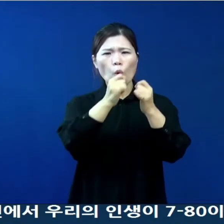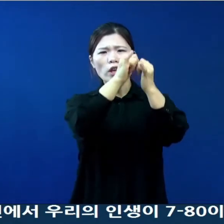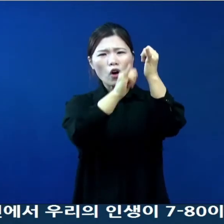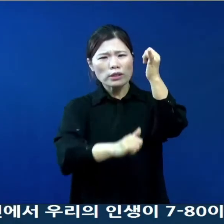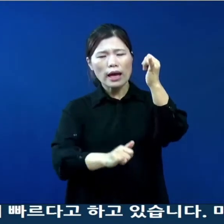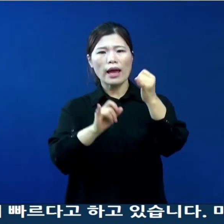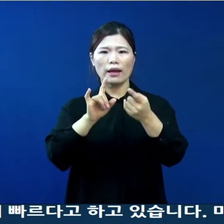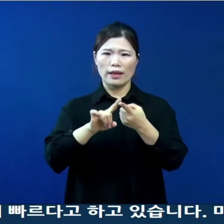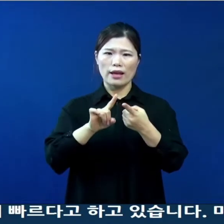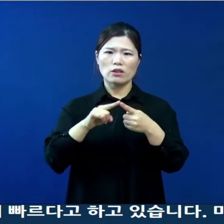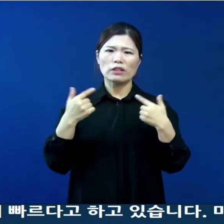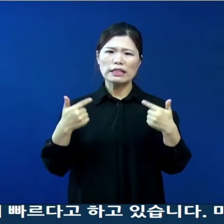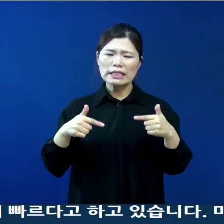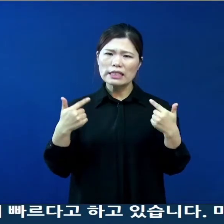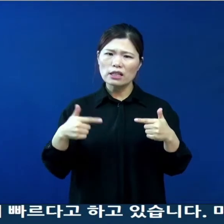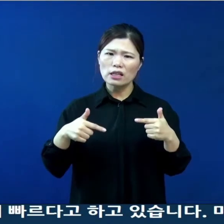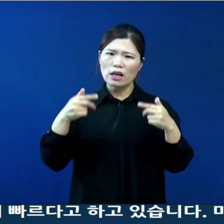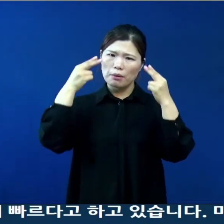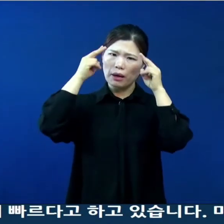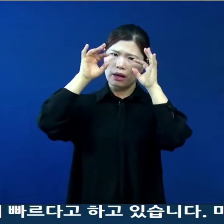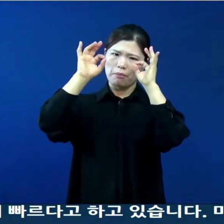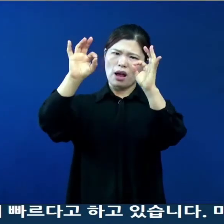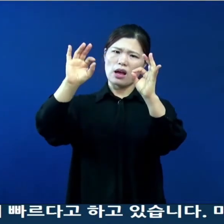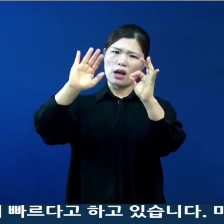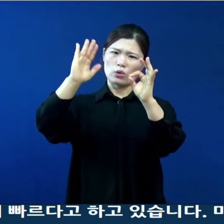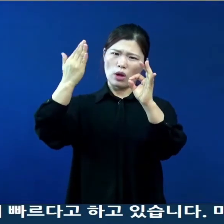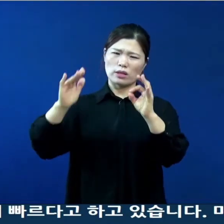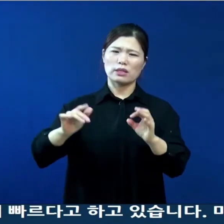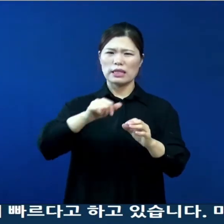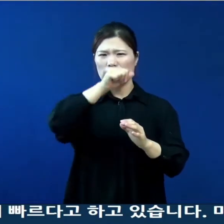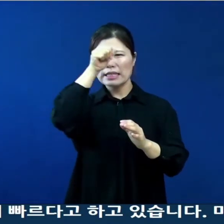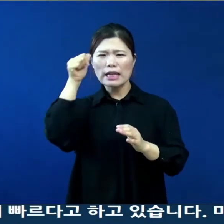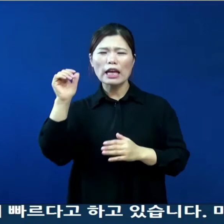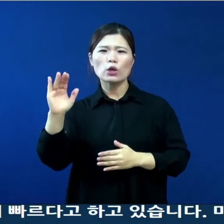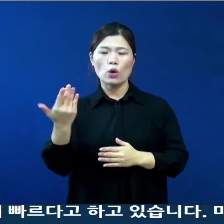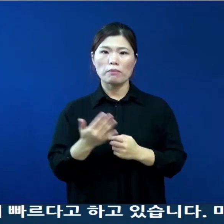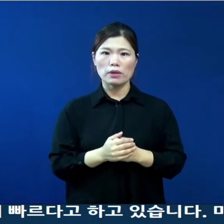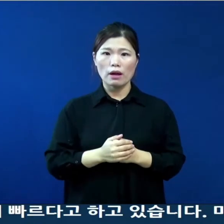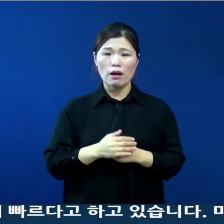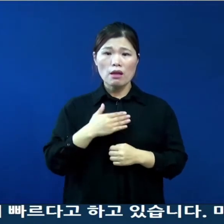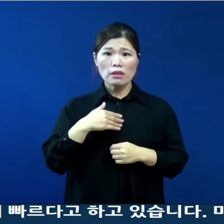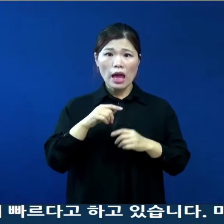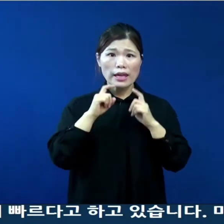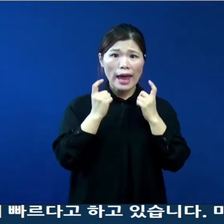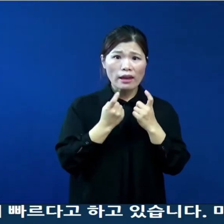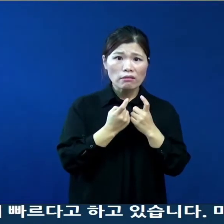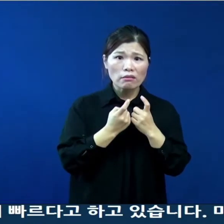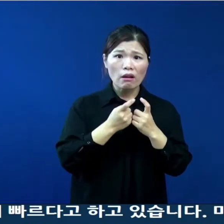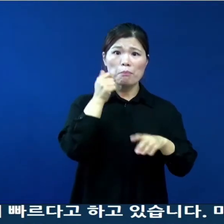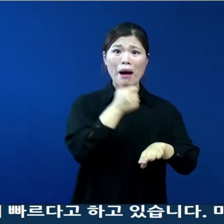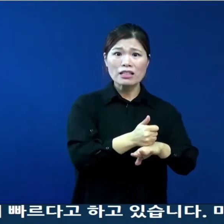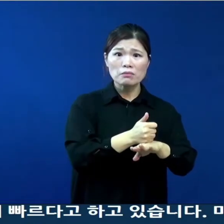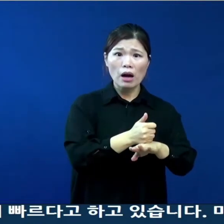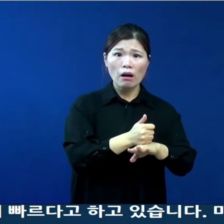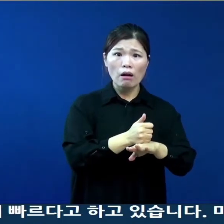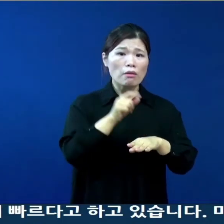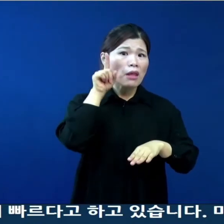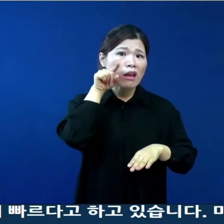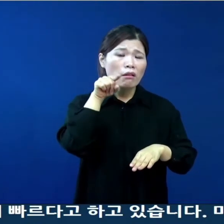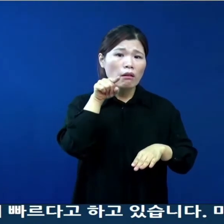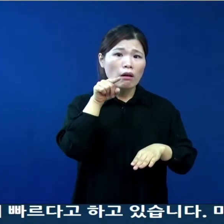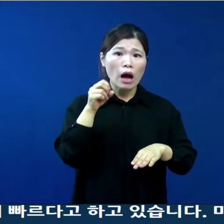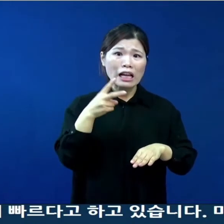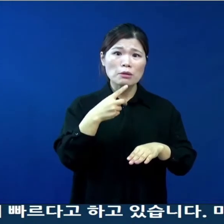늘 바라보며 살아가야 되는 인생입니다. 내 개인의 종말이 내일이 될지 1년 뒤가 될지 알지 못하는 인생을